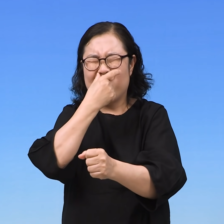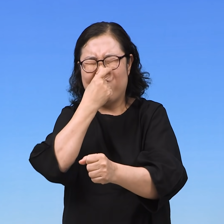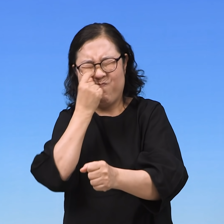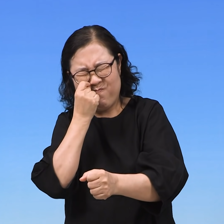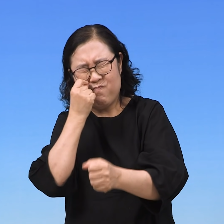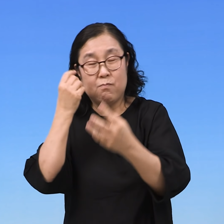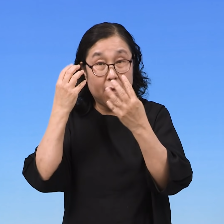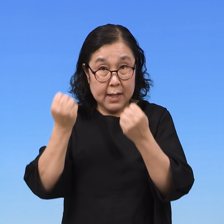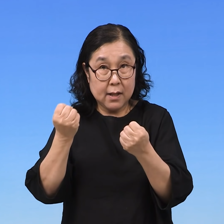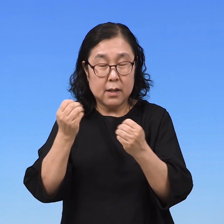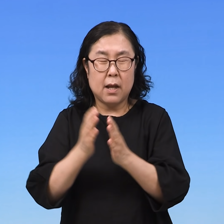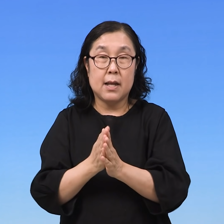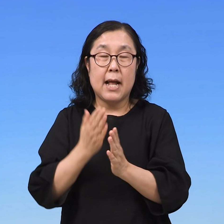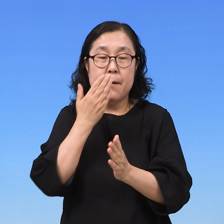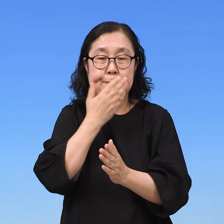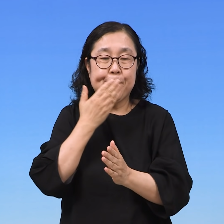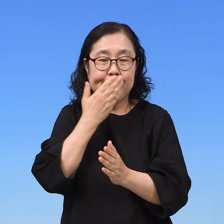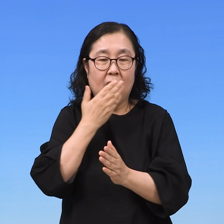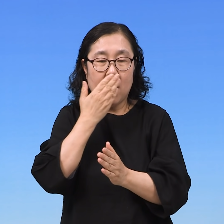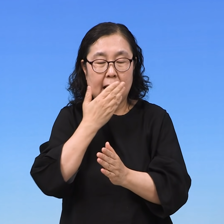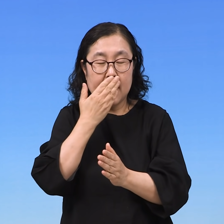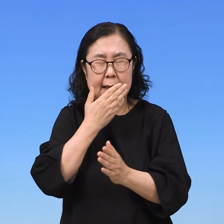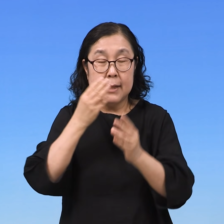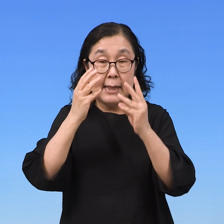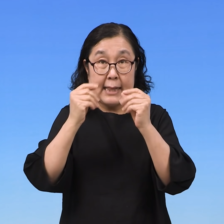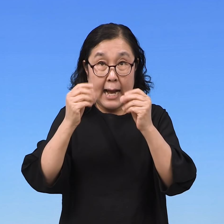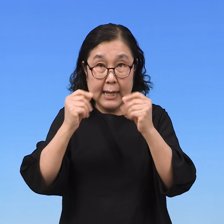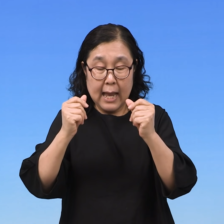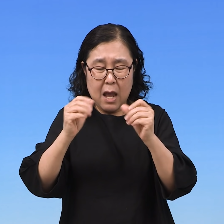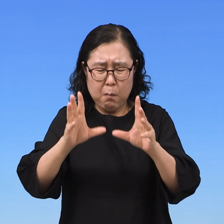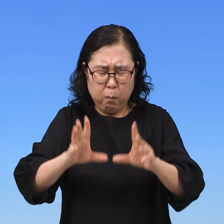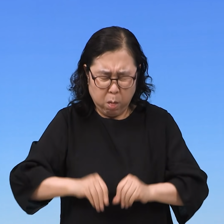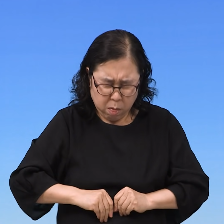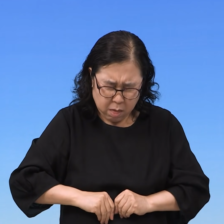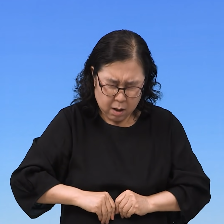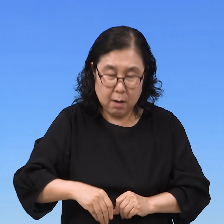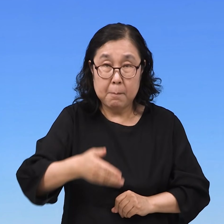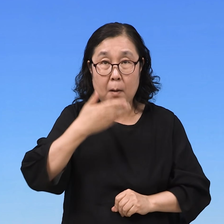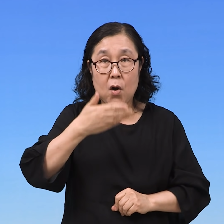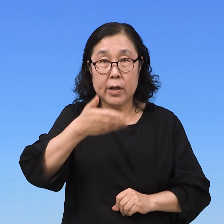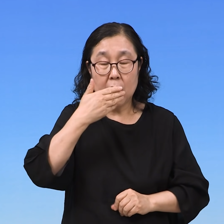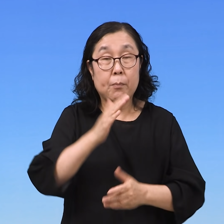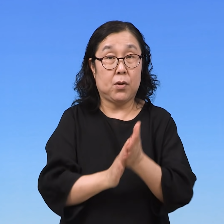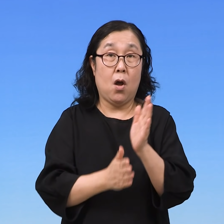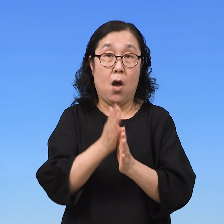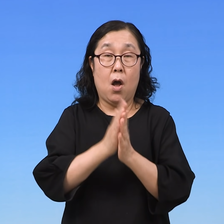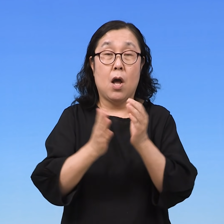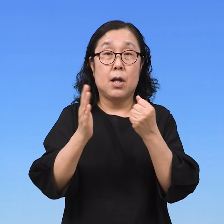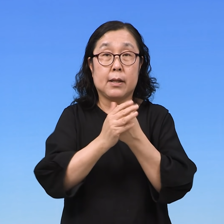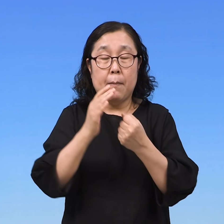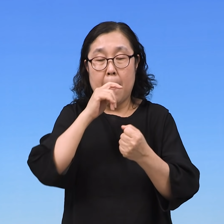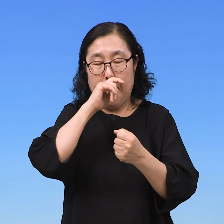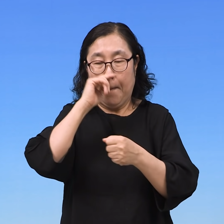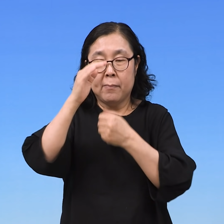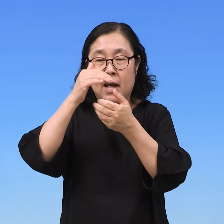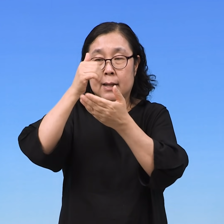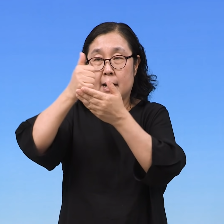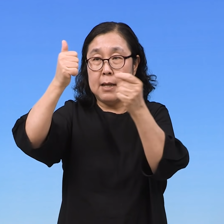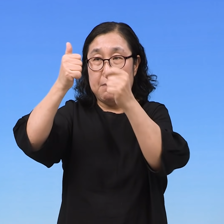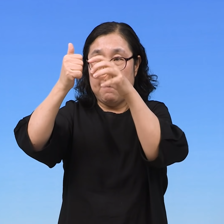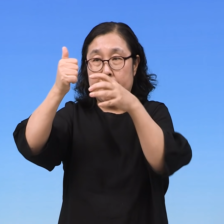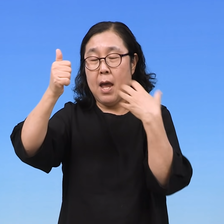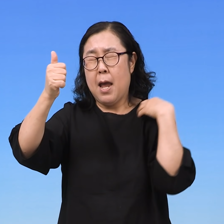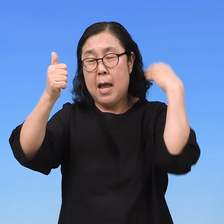12장에 보면은 하나님이 허락하신 가나안 땅에 기근이 들어서 먹을 게 없으니까 하나님 앞에 그